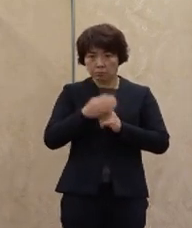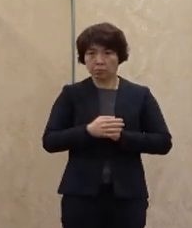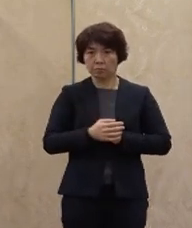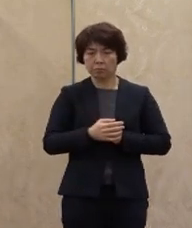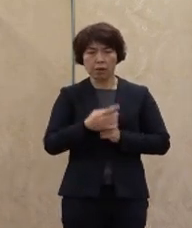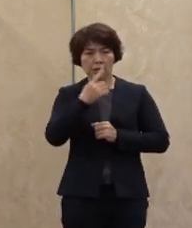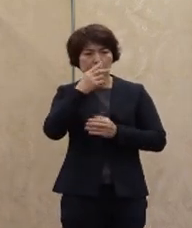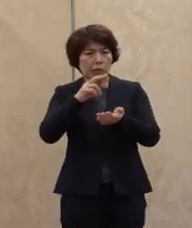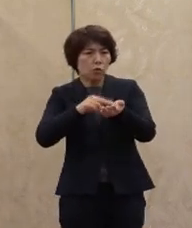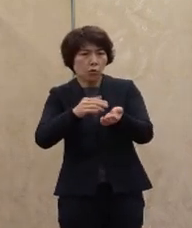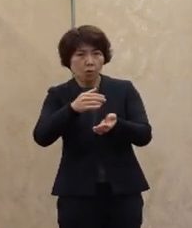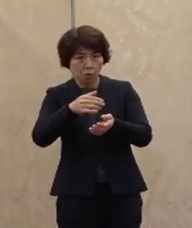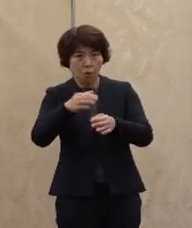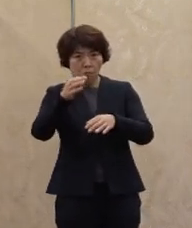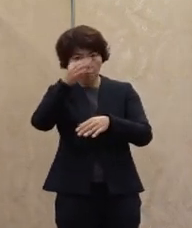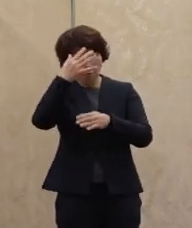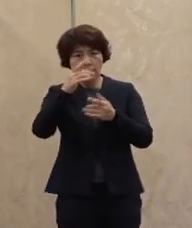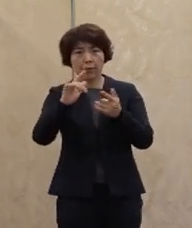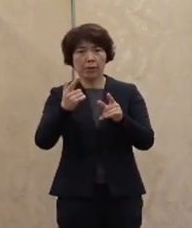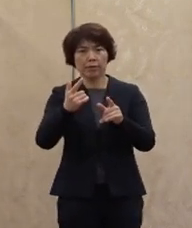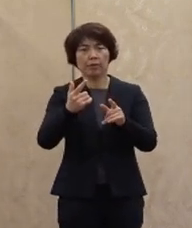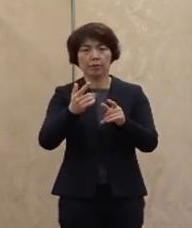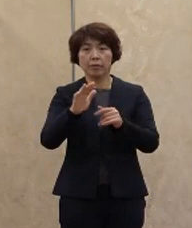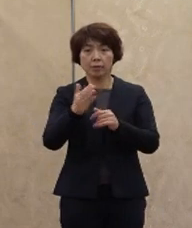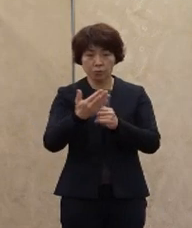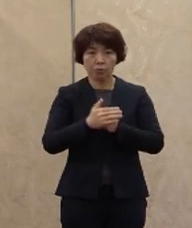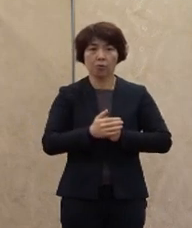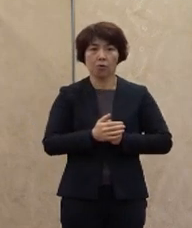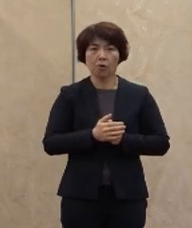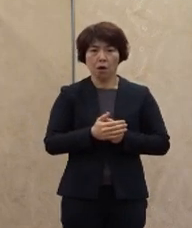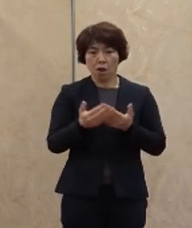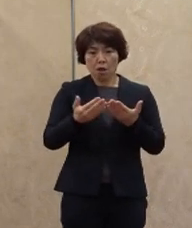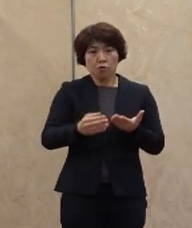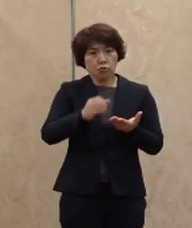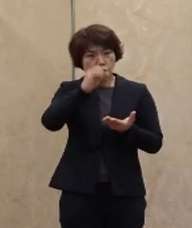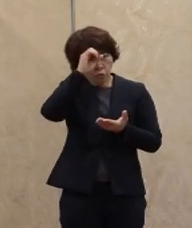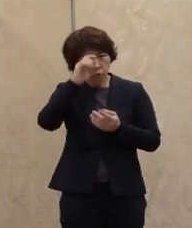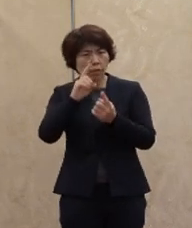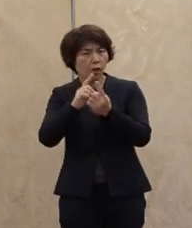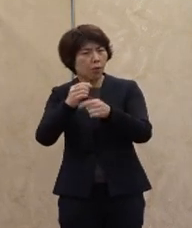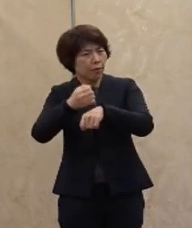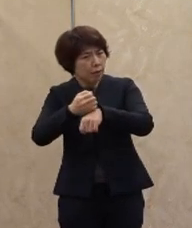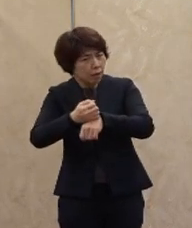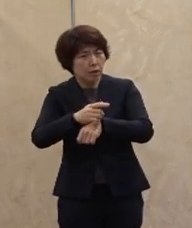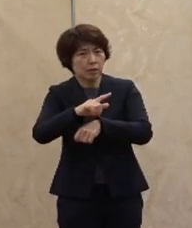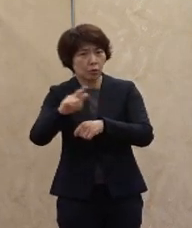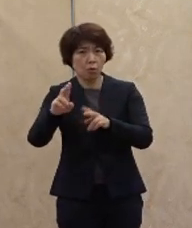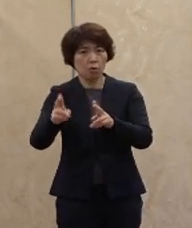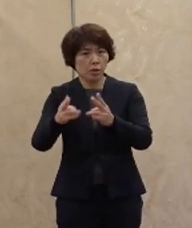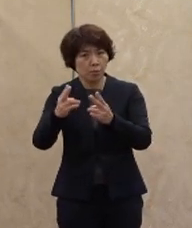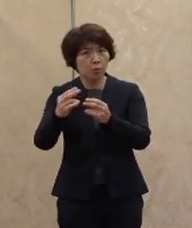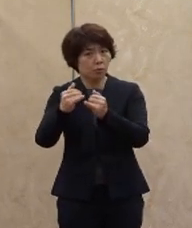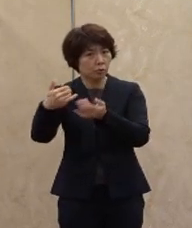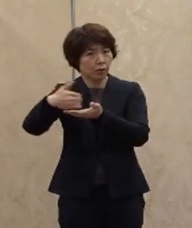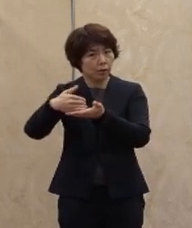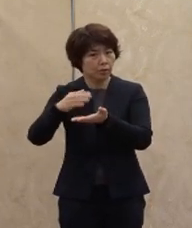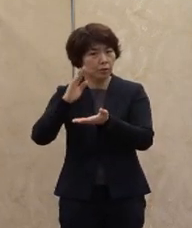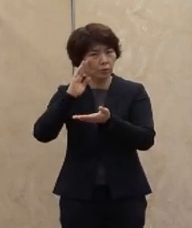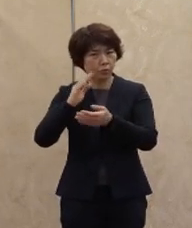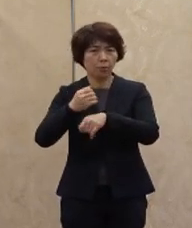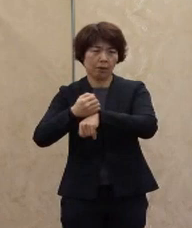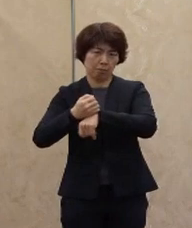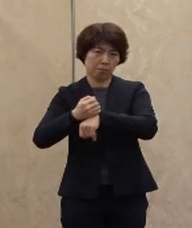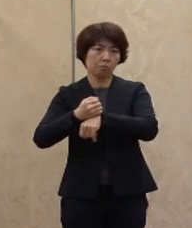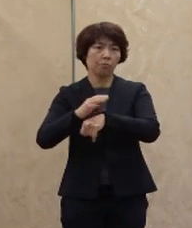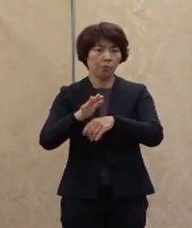ありませんが、この重症の対応点は難しいと思いますけども、いろいろ専門家の話を聞くと、軽症中等症の対